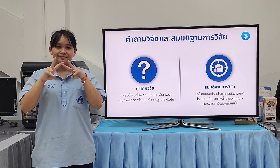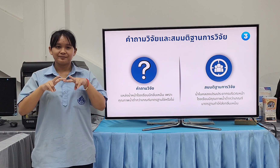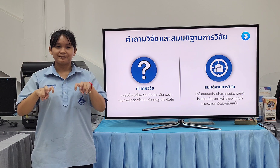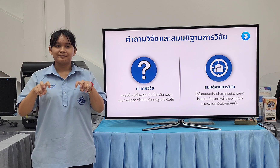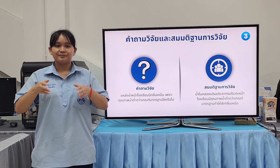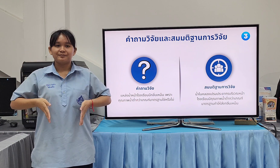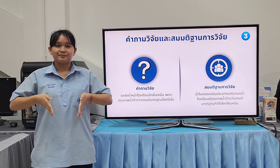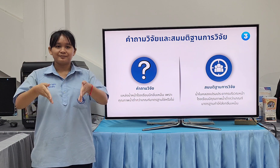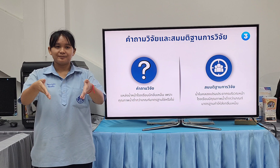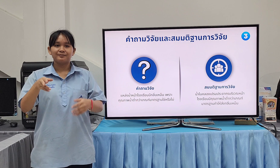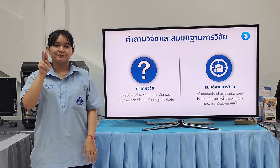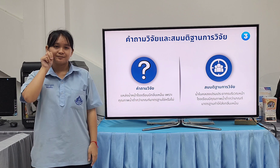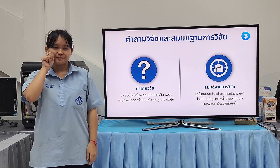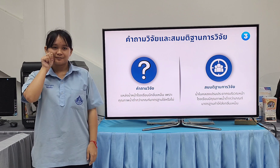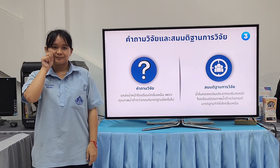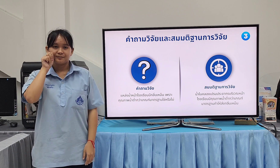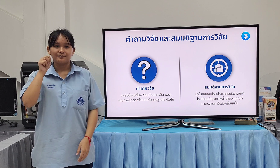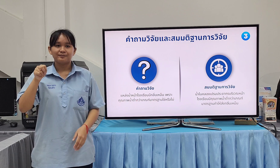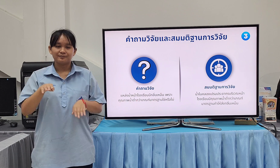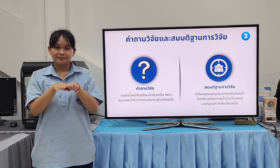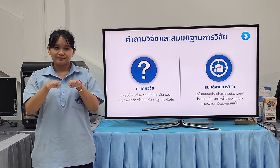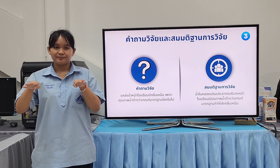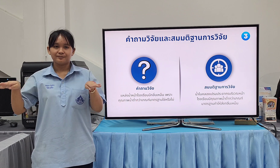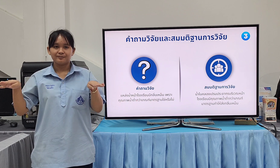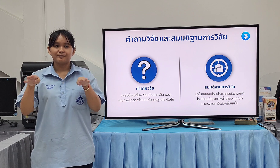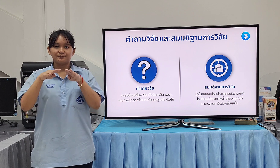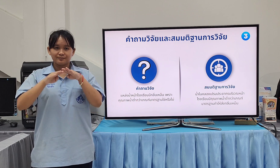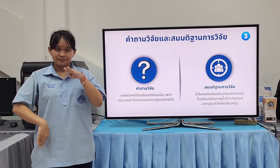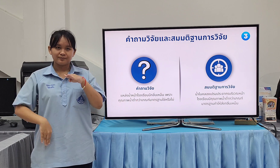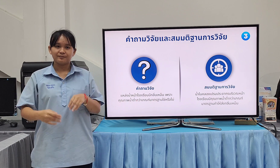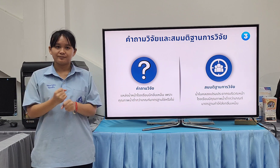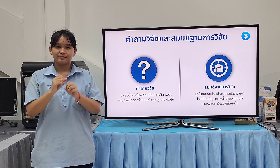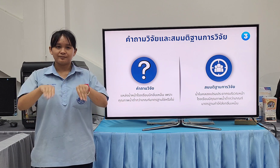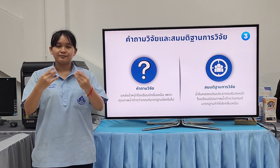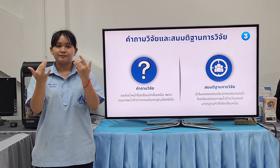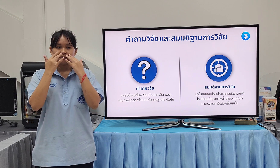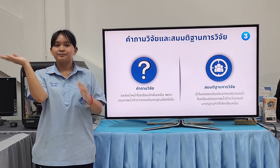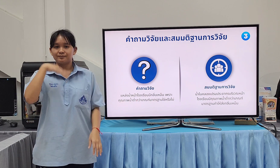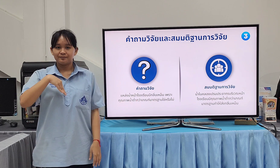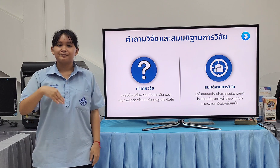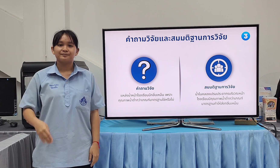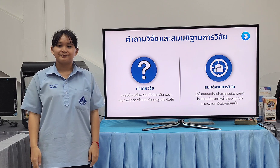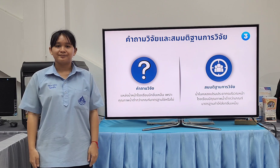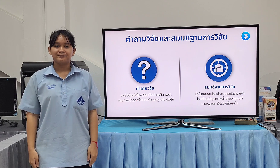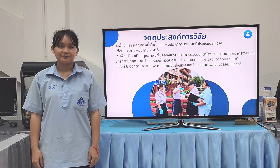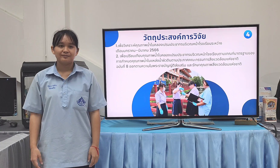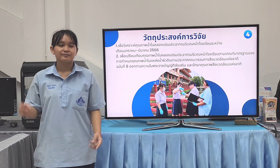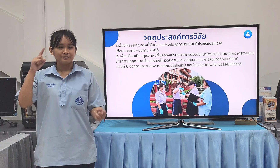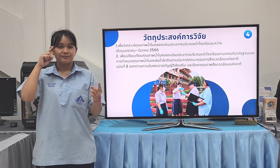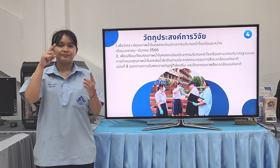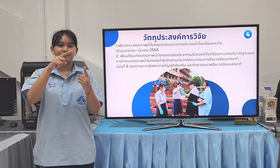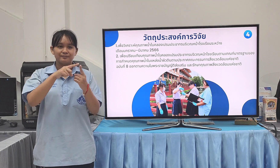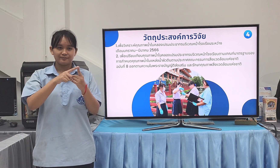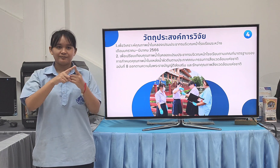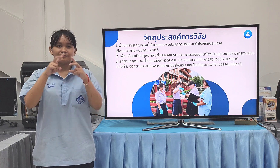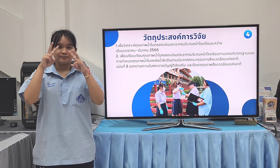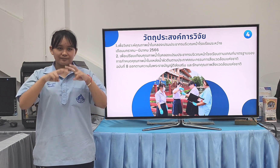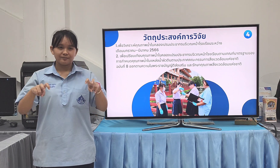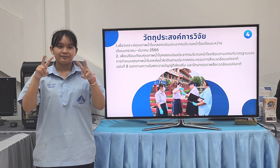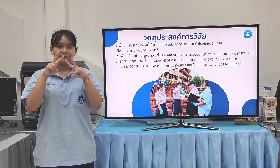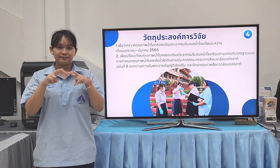วิจัยน้ำในคลองหน้าโรงเรียนมีคุณภาพต่ำกว่าเกณฑ์ทำให้ส่งกลิ่นเหม็นวัตถุประสงค์ของการ